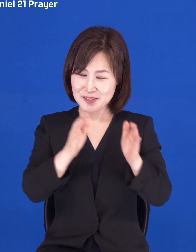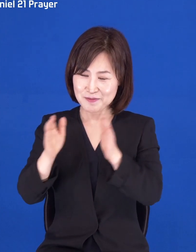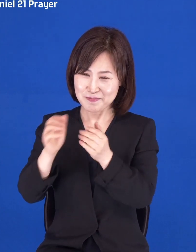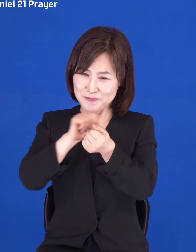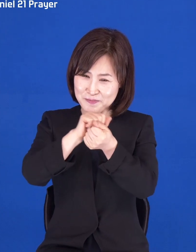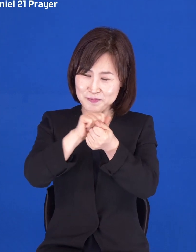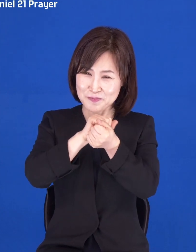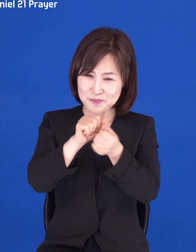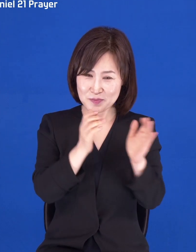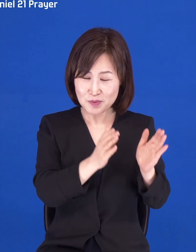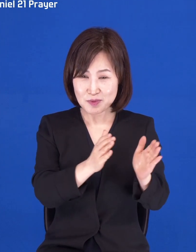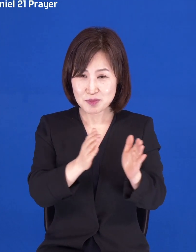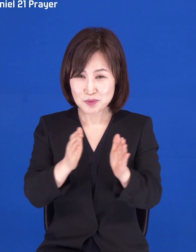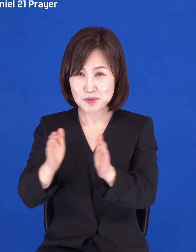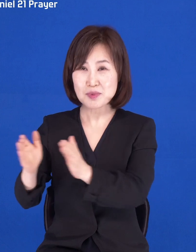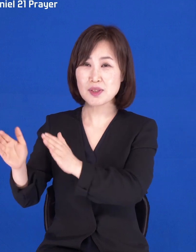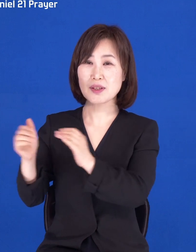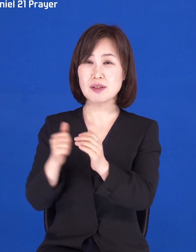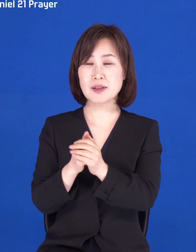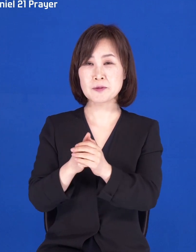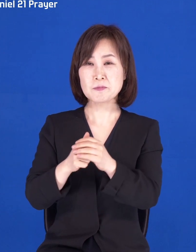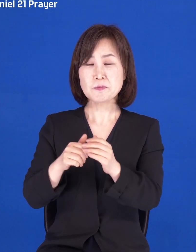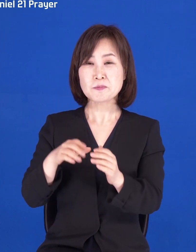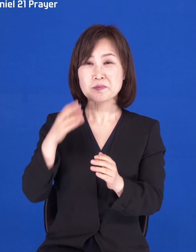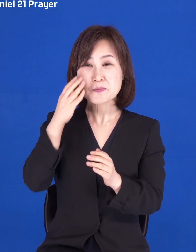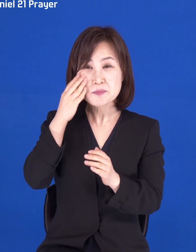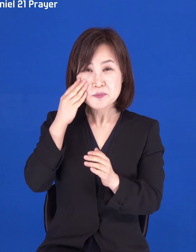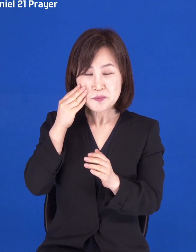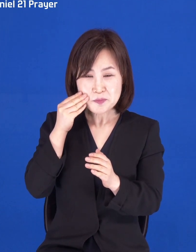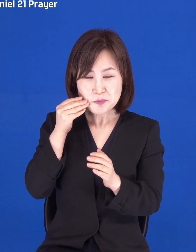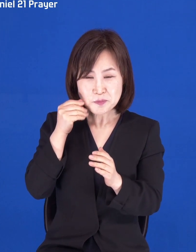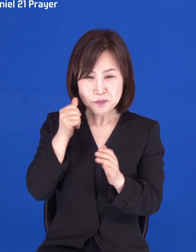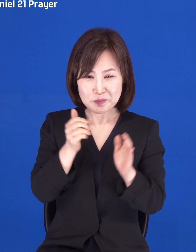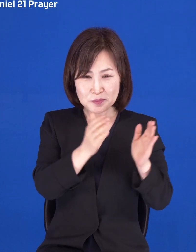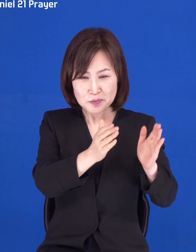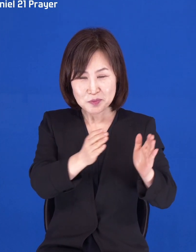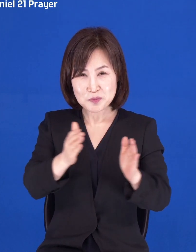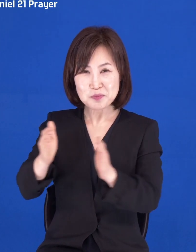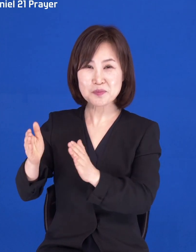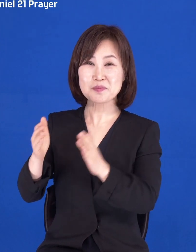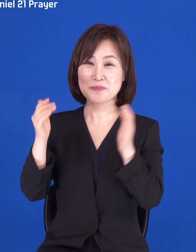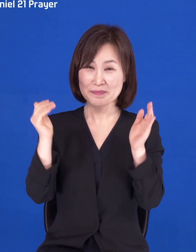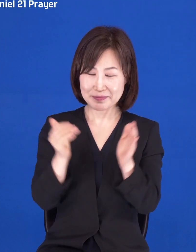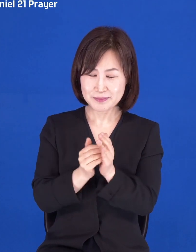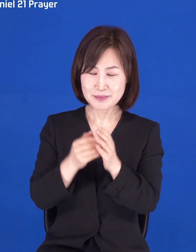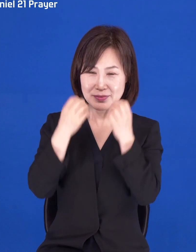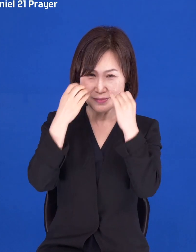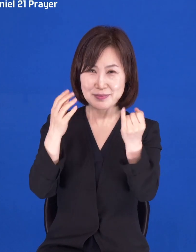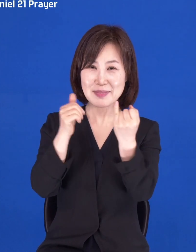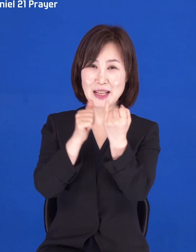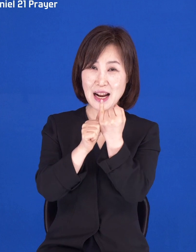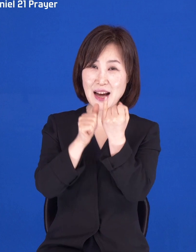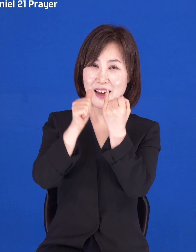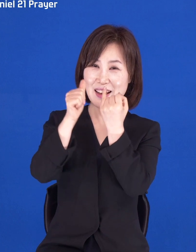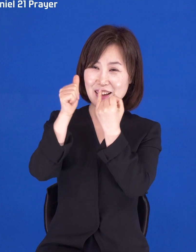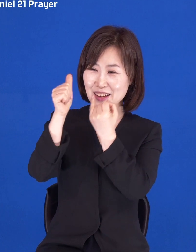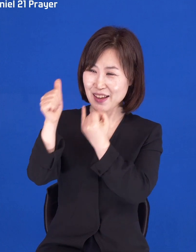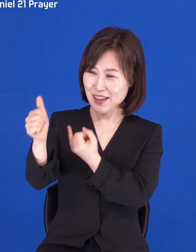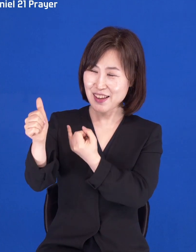등잔 닦고 기름 쳤다